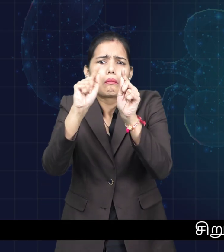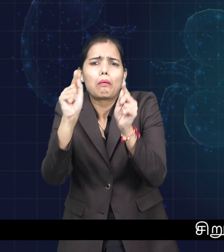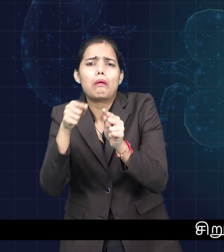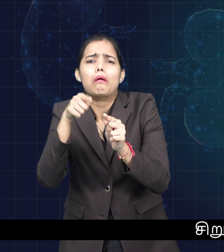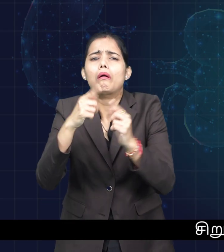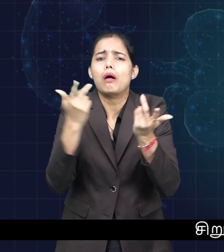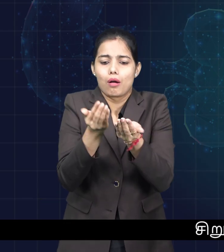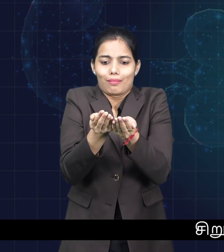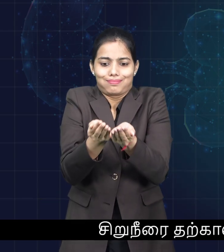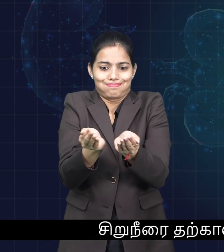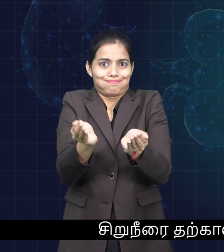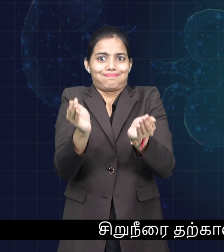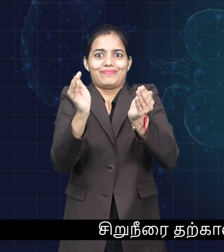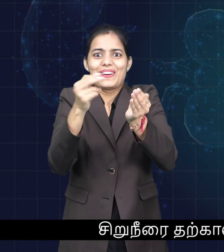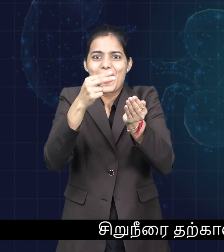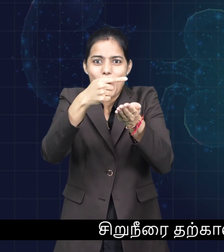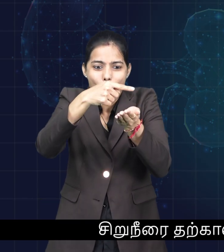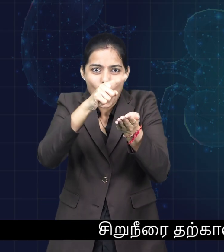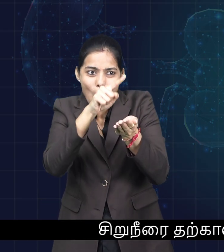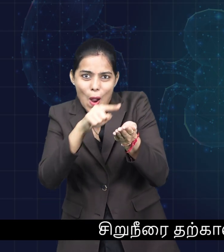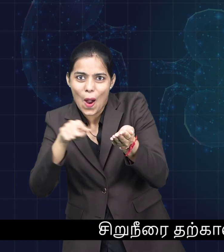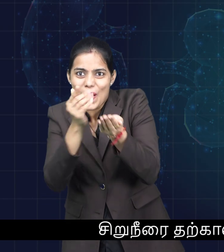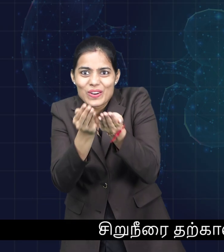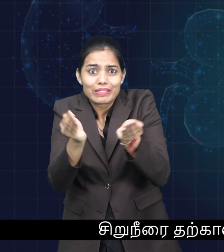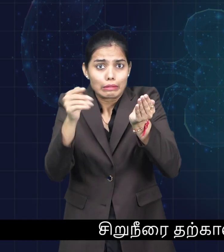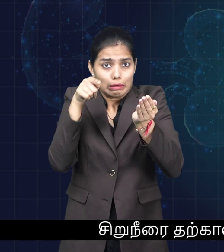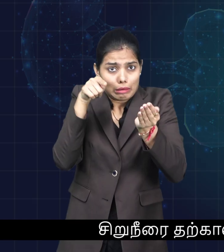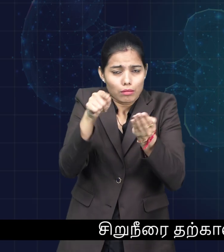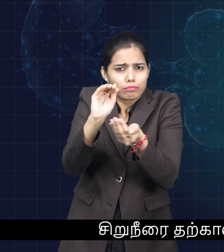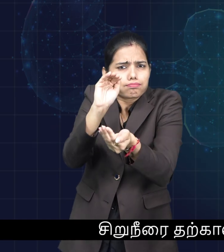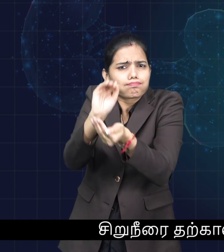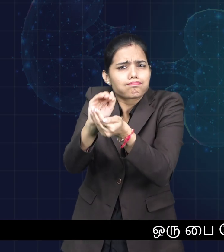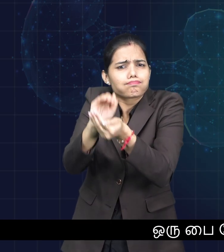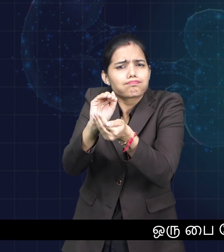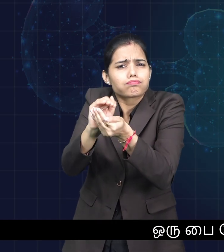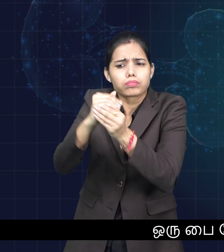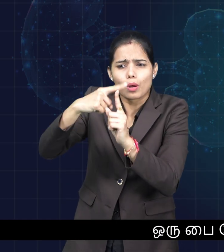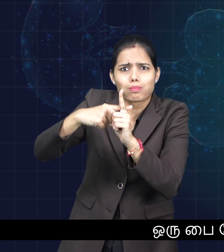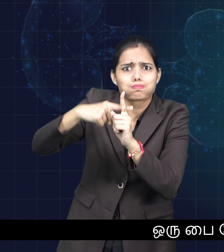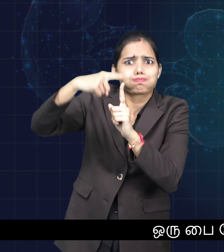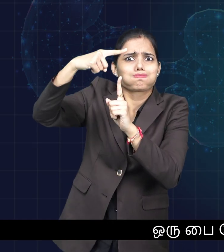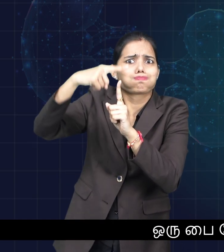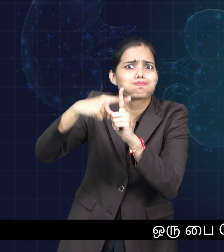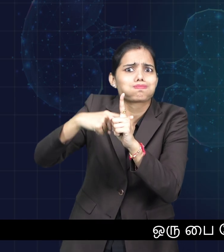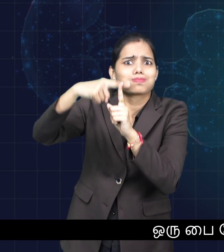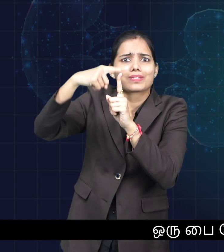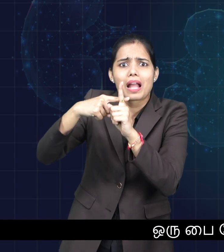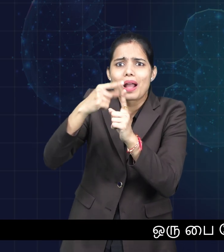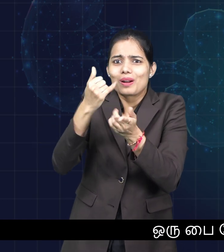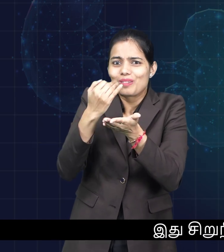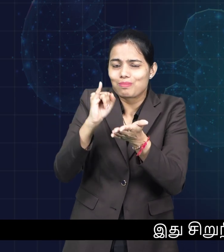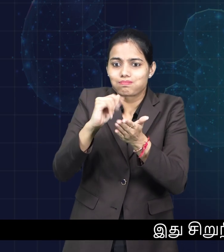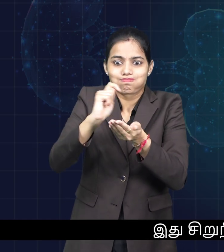சிறுநீர் பை என்பது சிறுநீரை தற்காலிகமாக சேமித்து வைக்கும் ஒரு பை போன்ற உறுப்பு